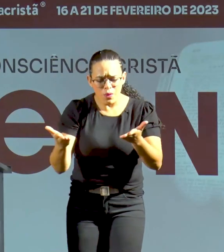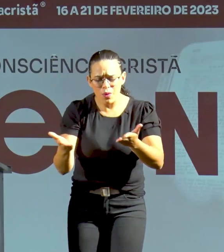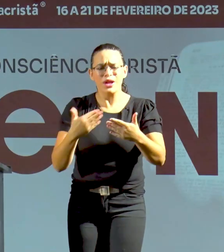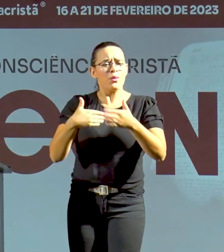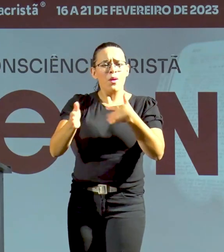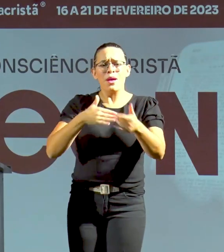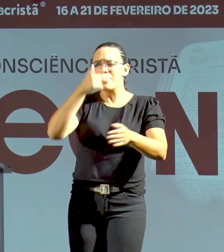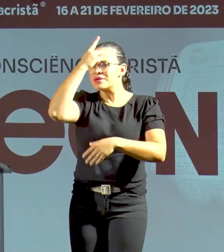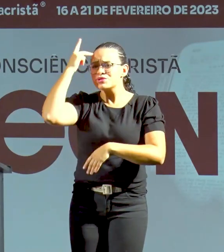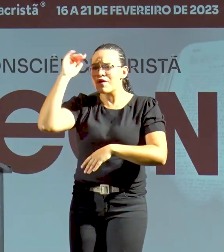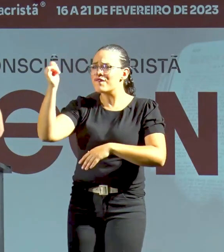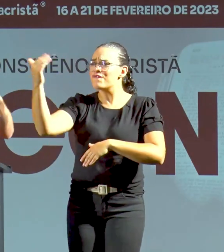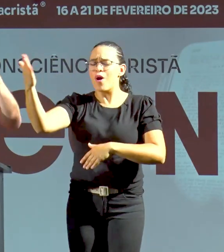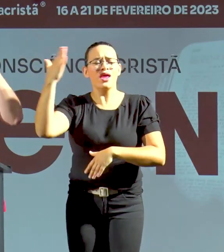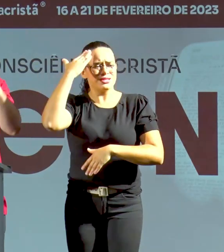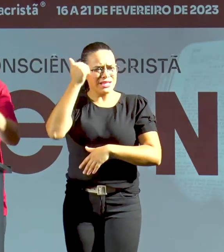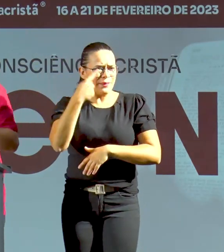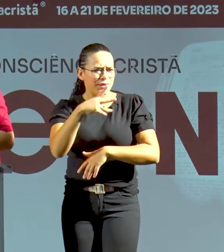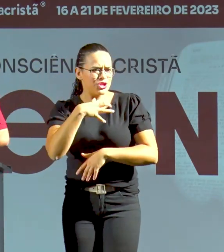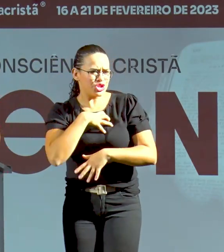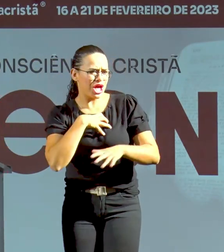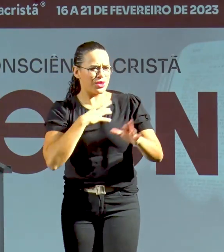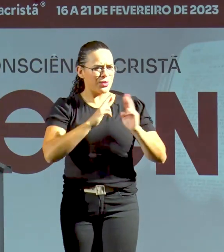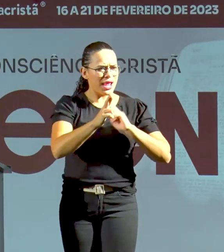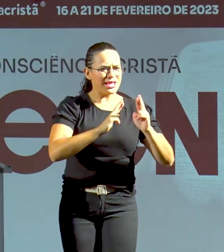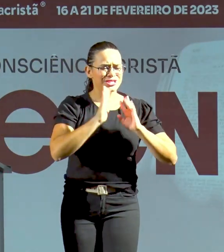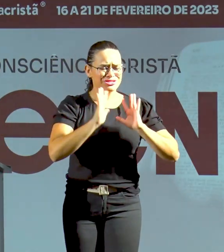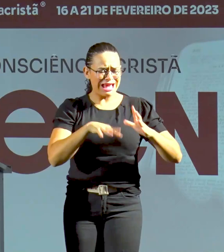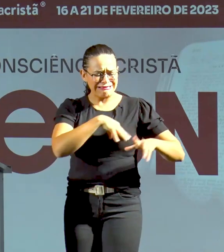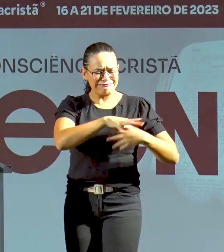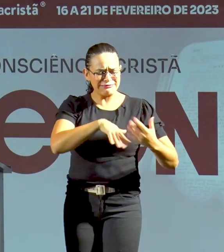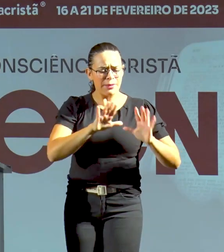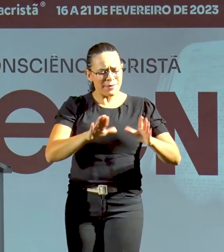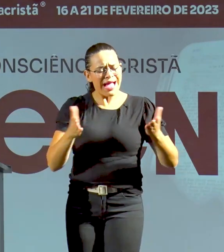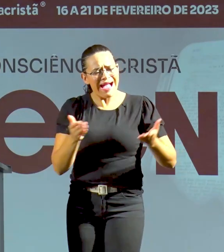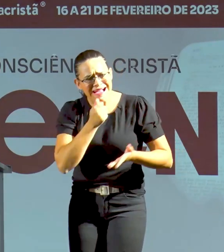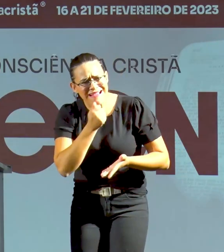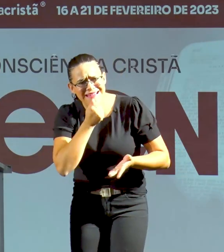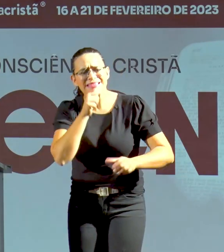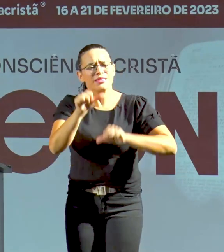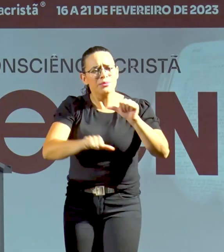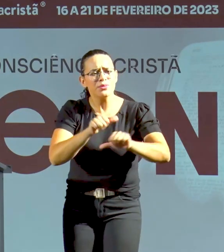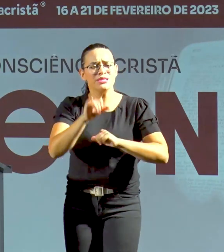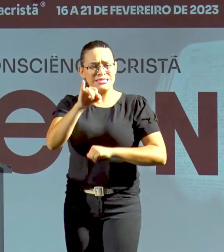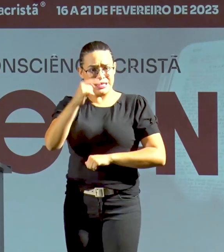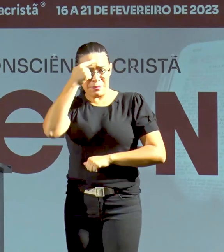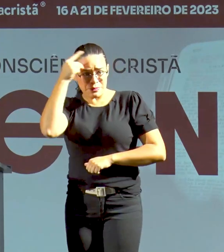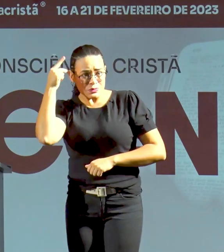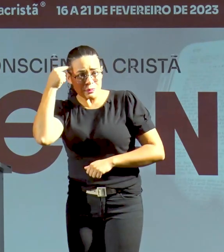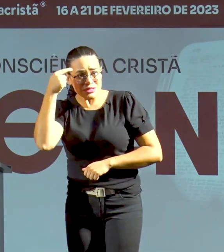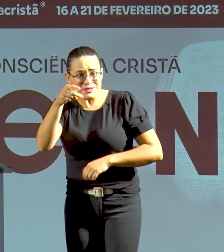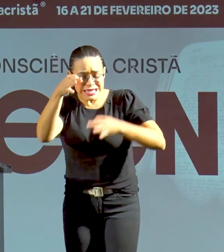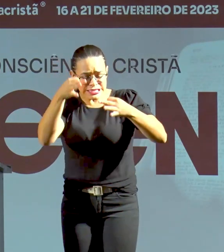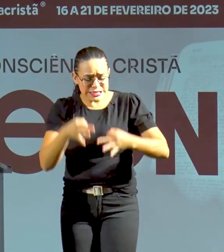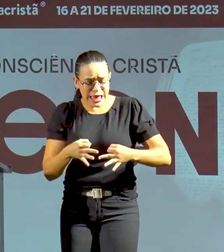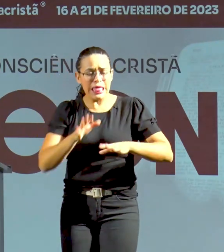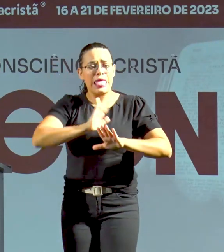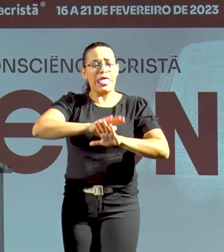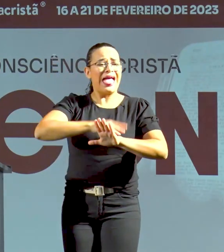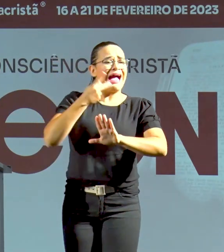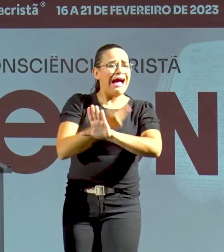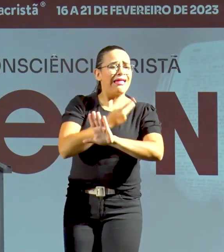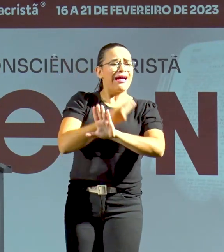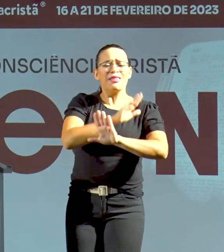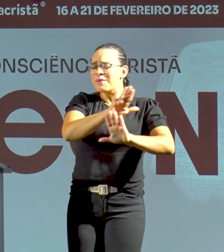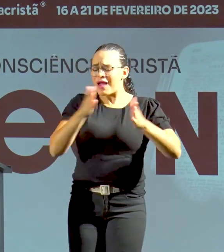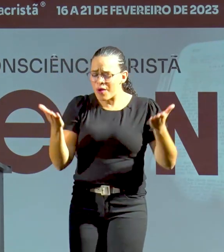como você vive os seus relacionamentos não importa se o seu pai acha que tá tudo certo seu pastor acha que tá tudo certo o Senhor conhece o seu coração e ele tem algo